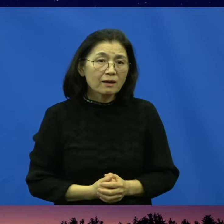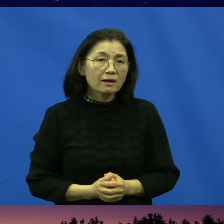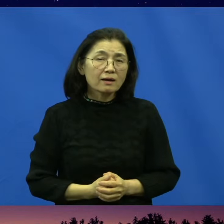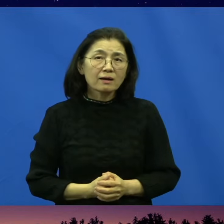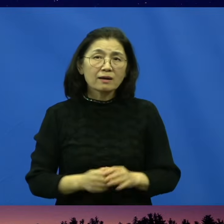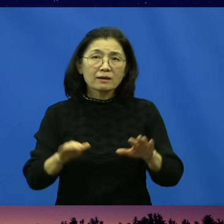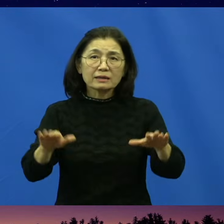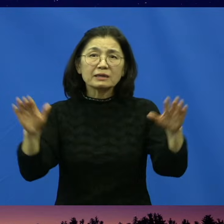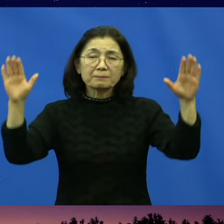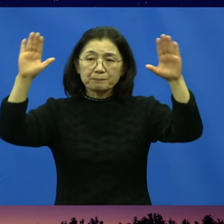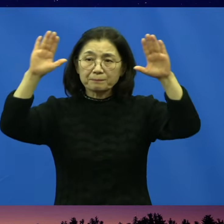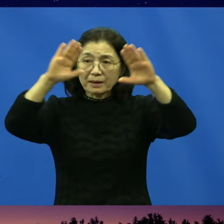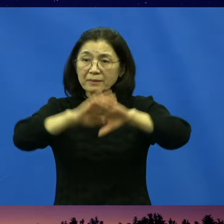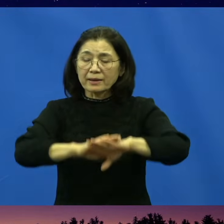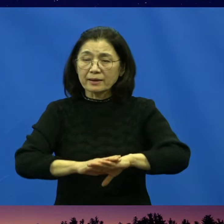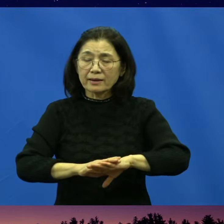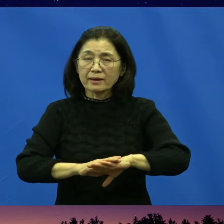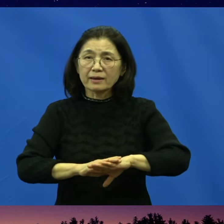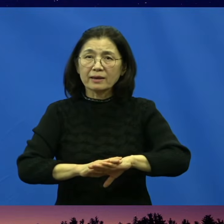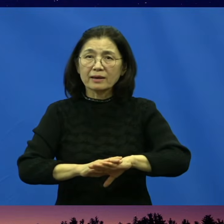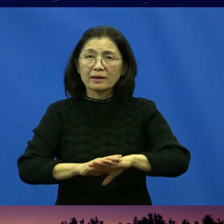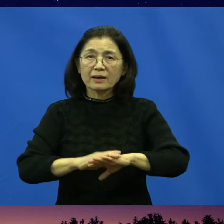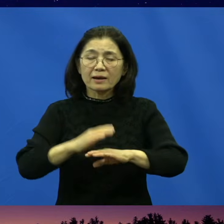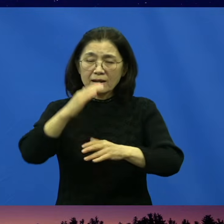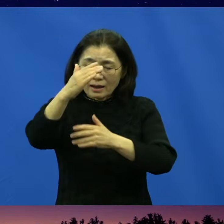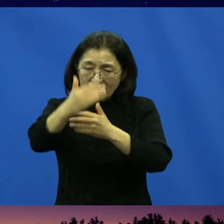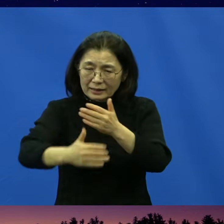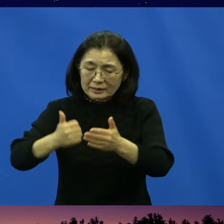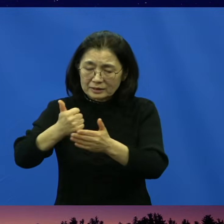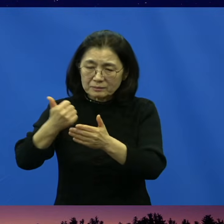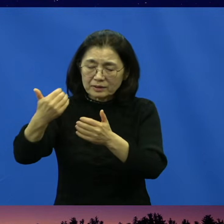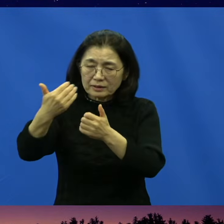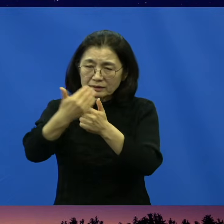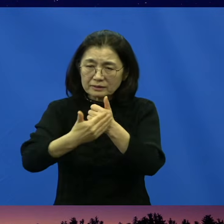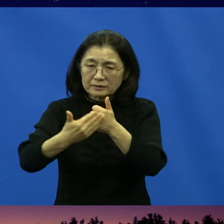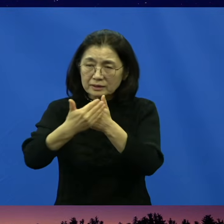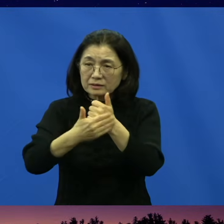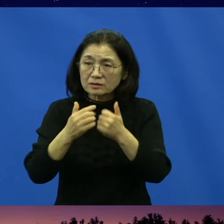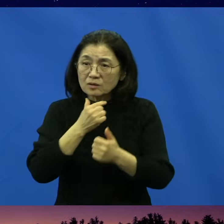오늘 이 밤에 정말로 하나님의 은총을 입기를 원하십니까?